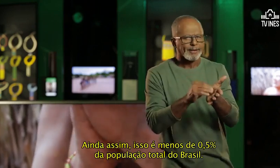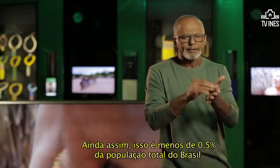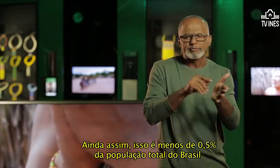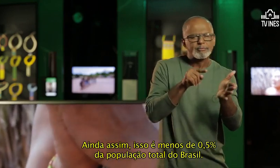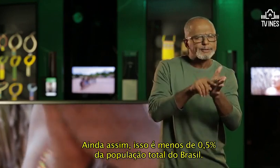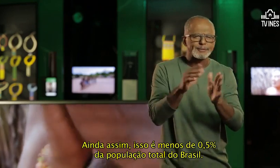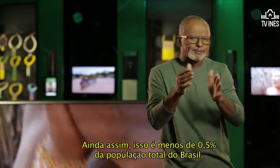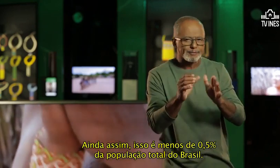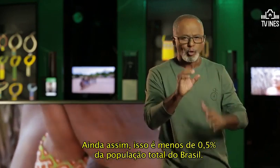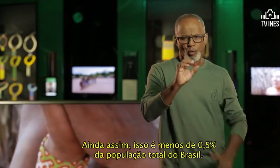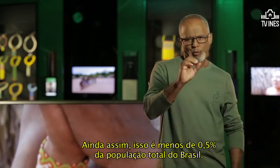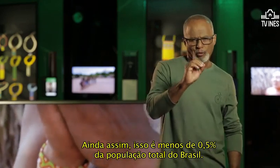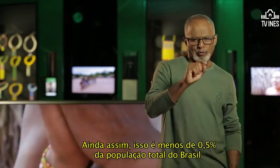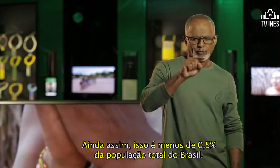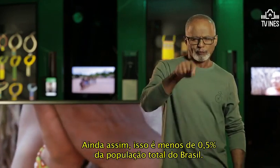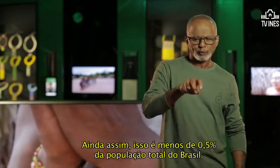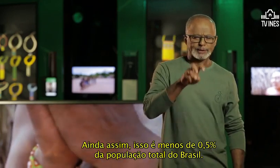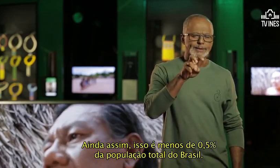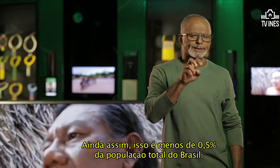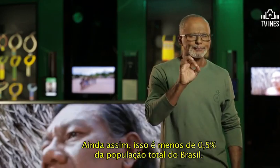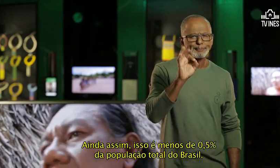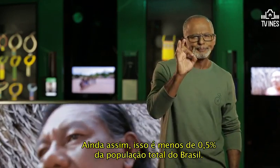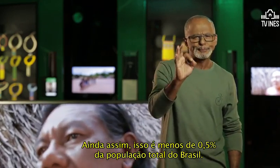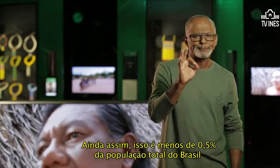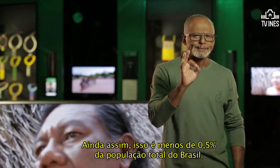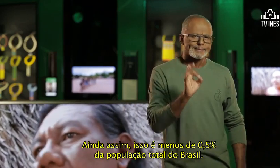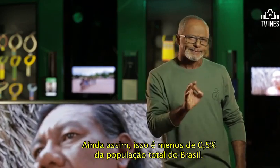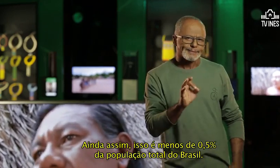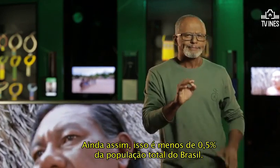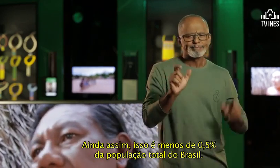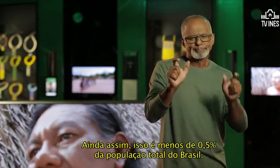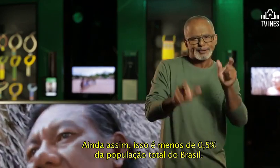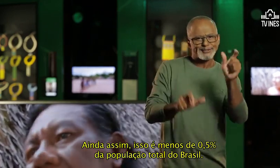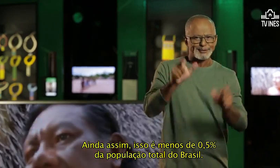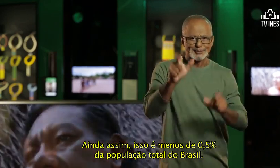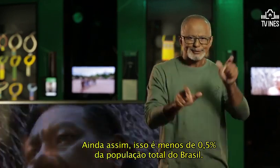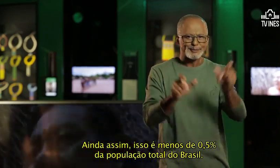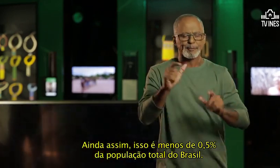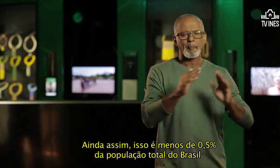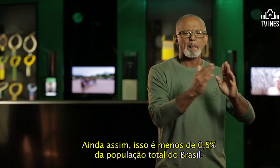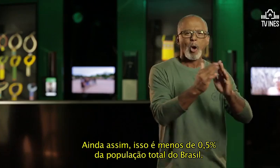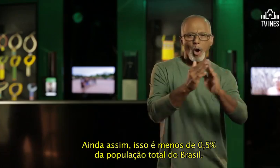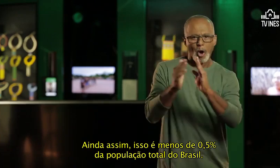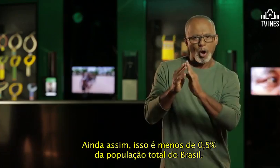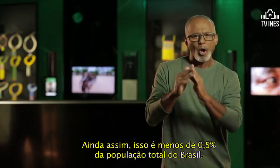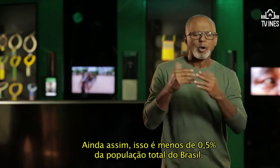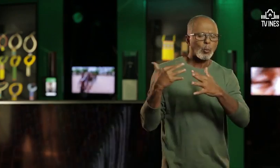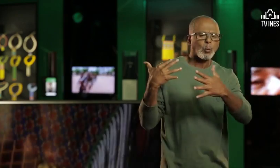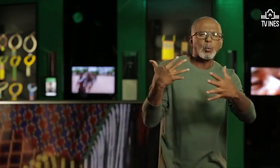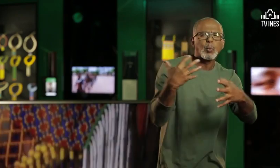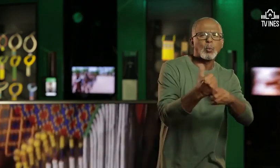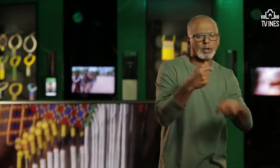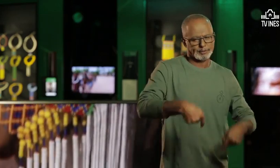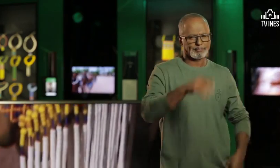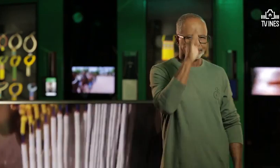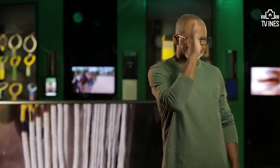Ainda assim, isso é menos de 0,5% da população total do Brasil.